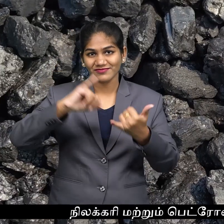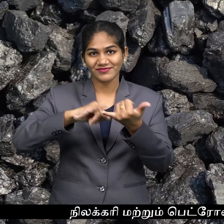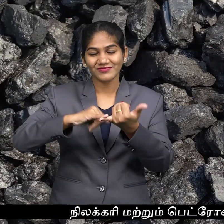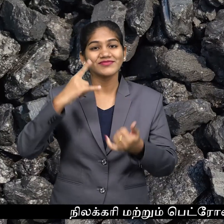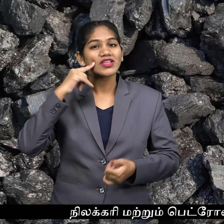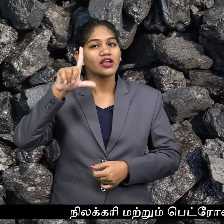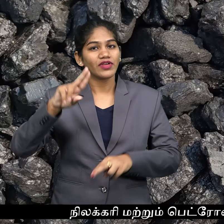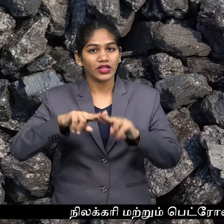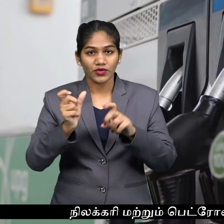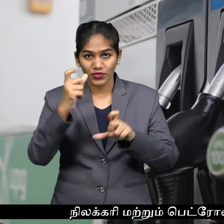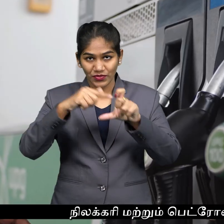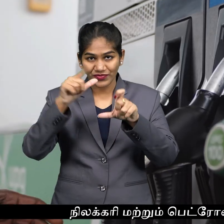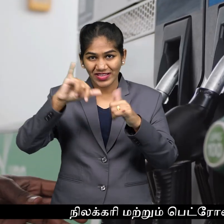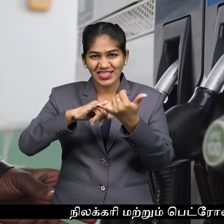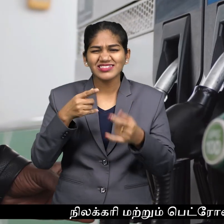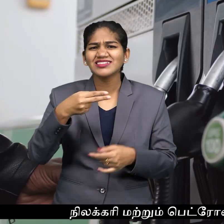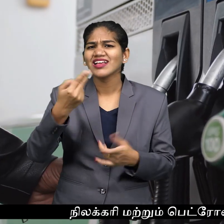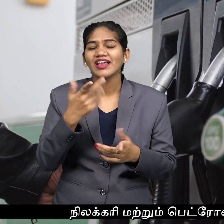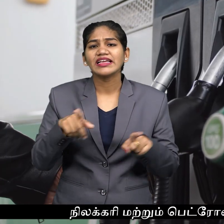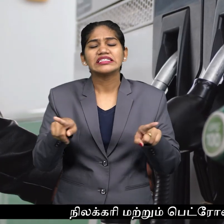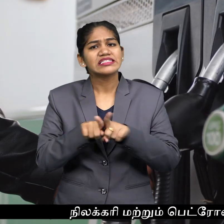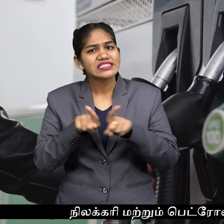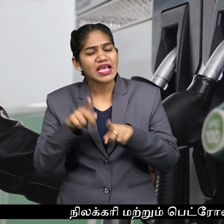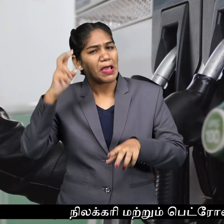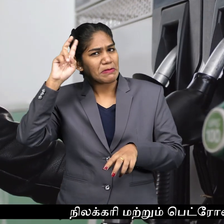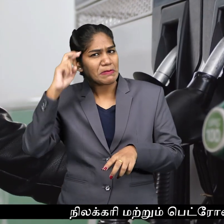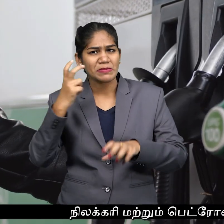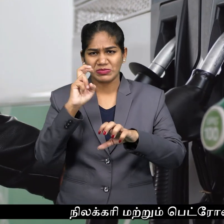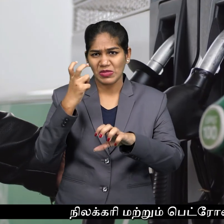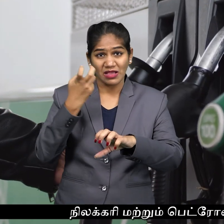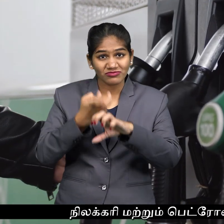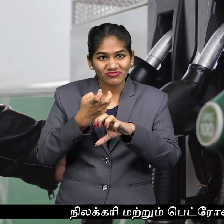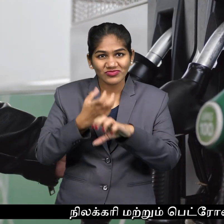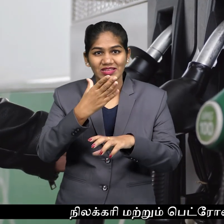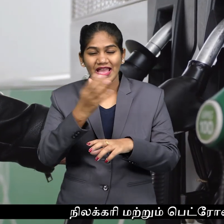நிலக்கரி மற்றும் பெட்ரோலியம் போன்ற புதைப்படிவ எரிபொருள்கள்